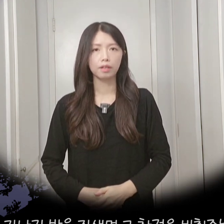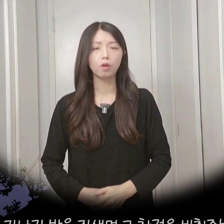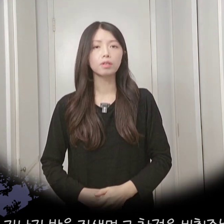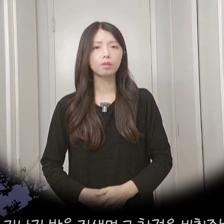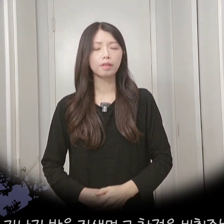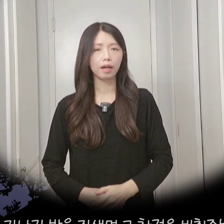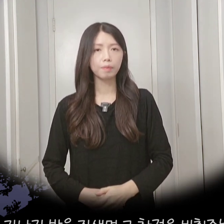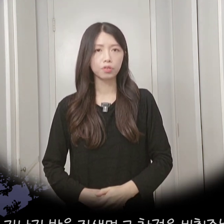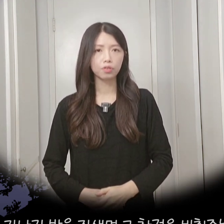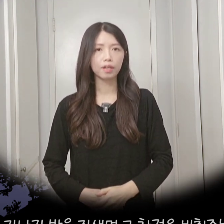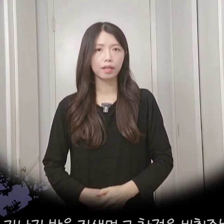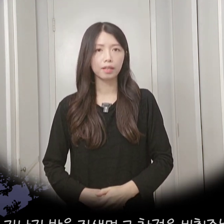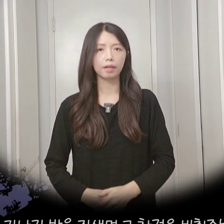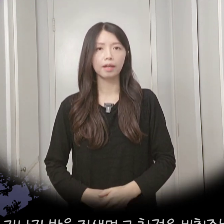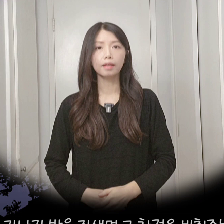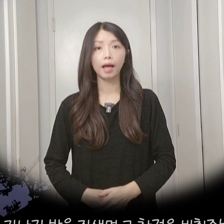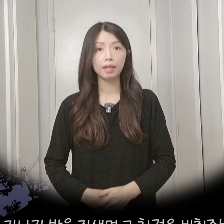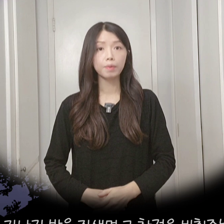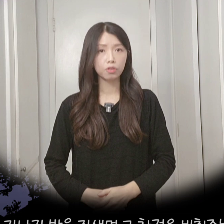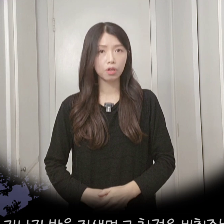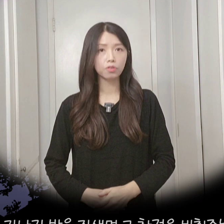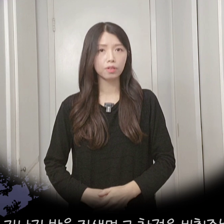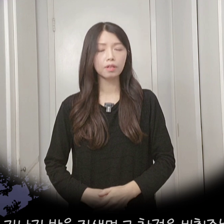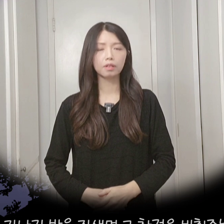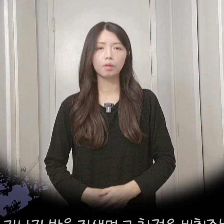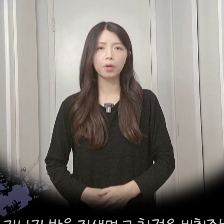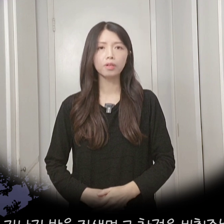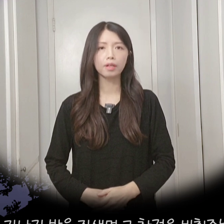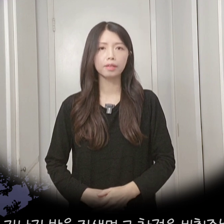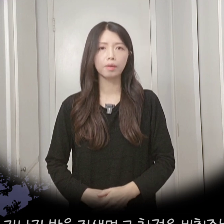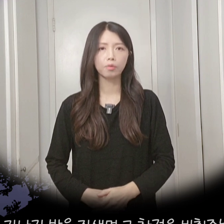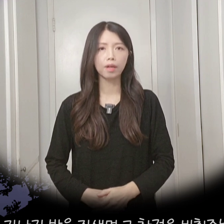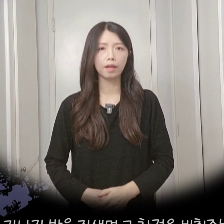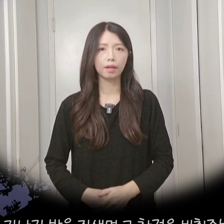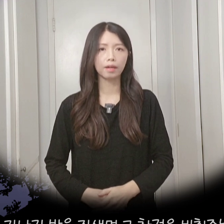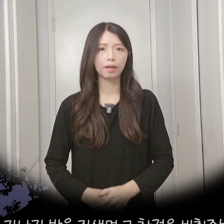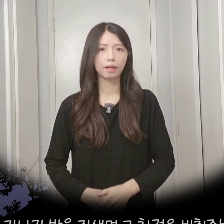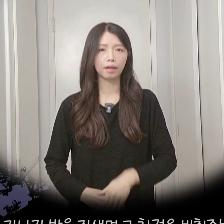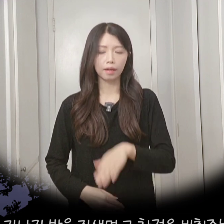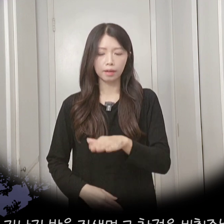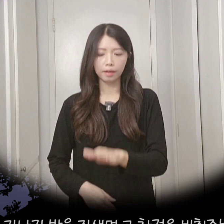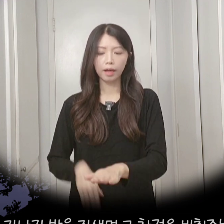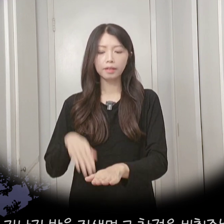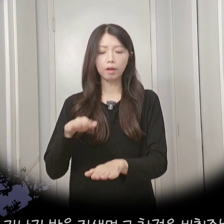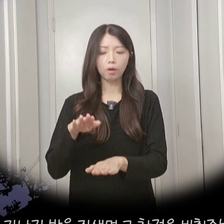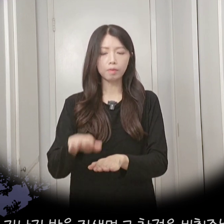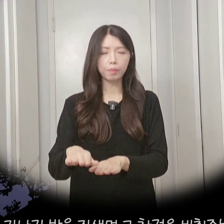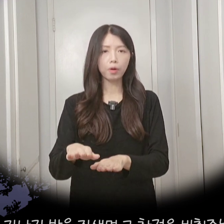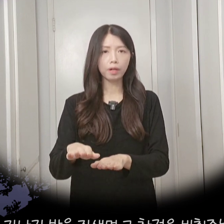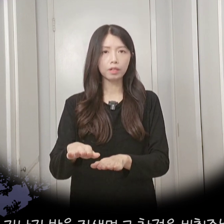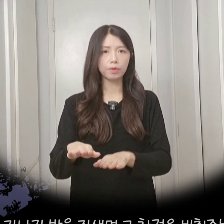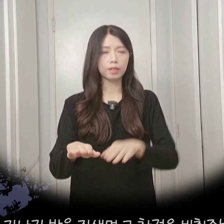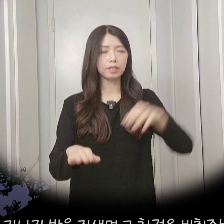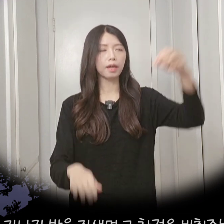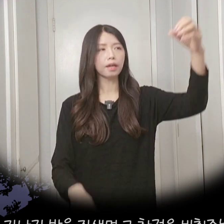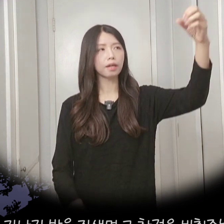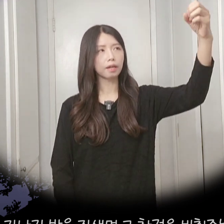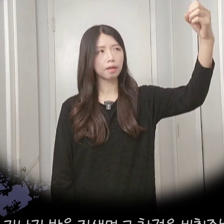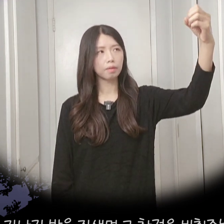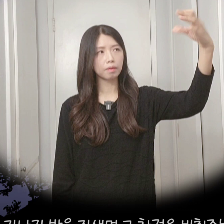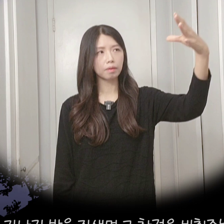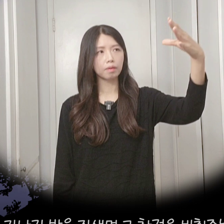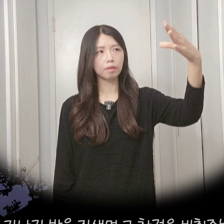비춰주는 여기서는 내가 비추는 게 아니라 달이 비춰주는 그런 표현이기 때문에 한 걸음을 표현한 그